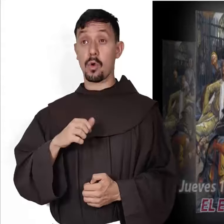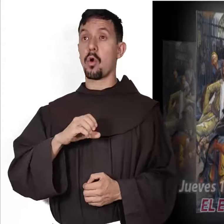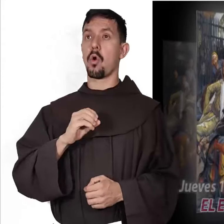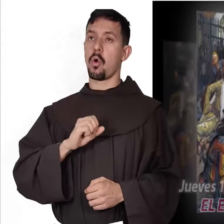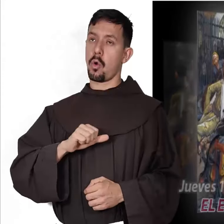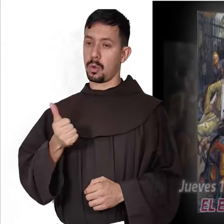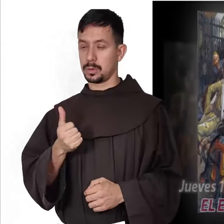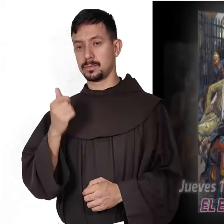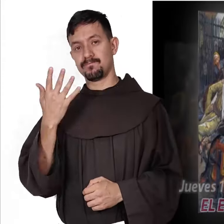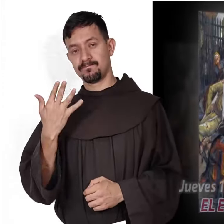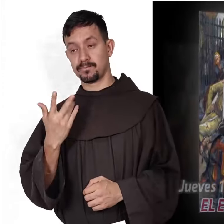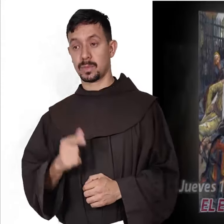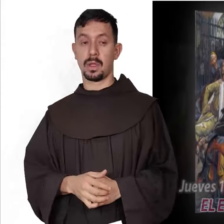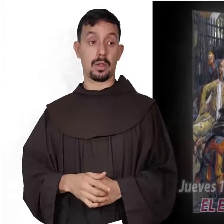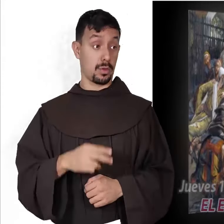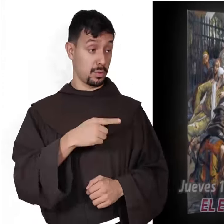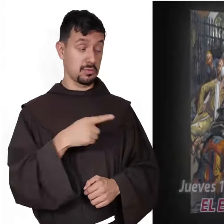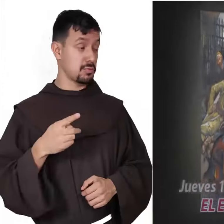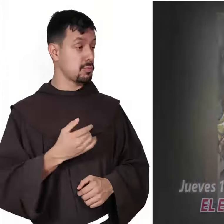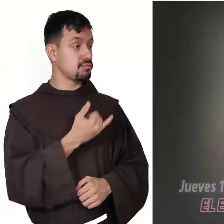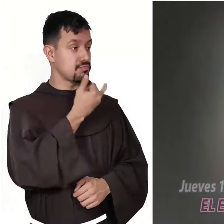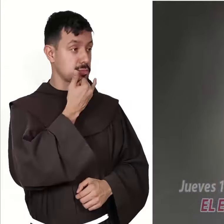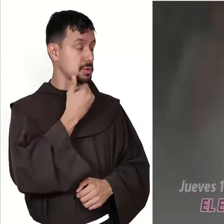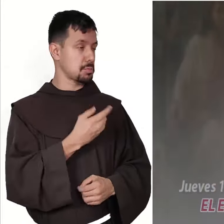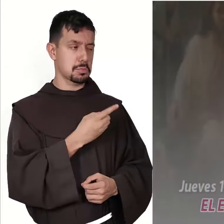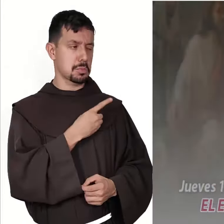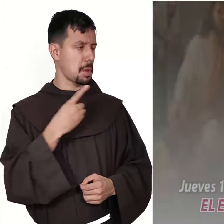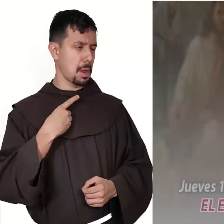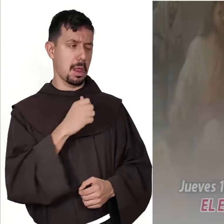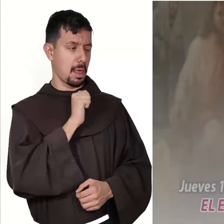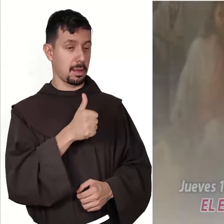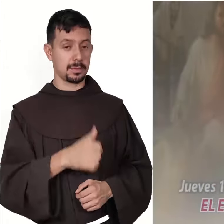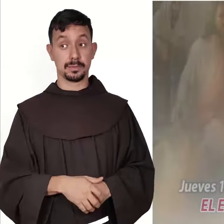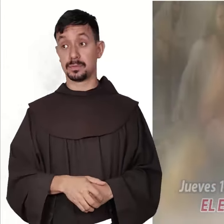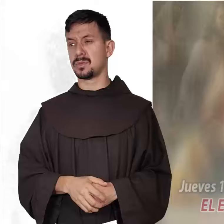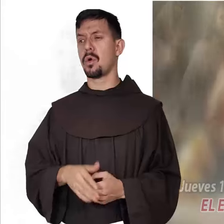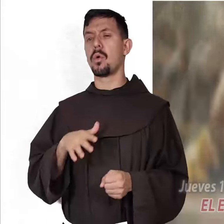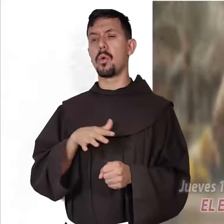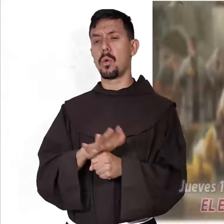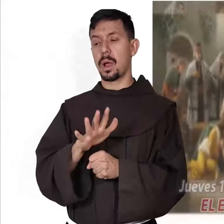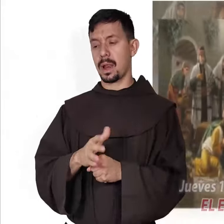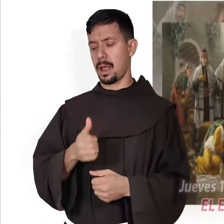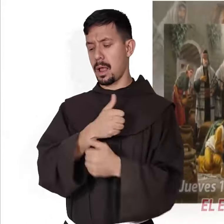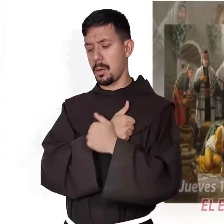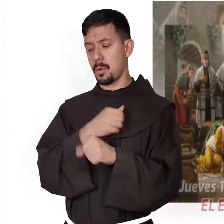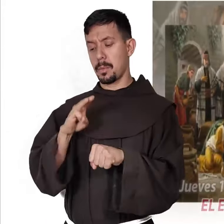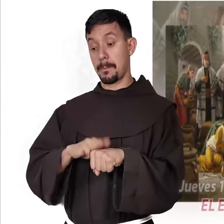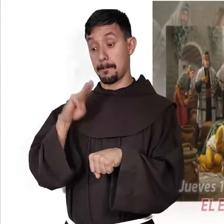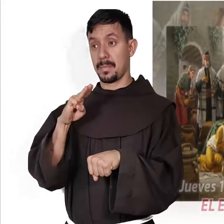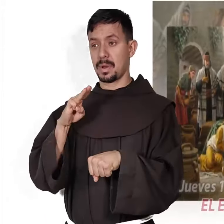50. Como no tenían con qué pagarle, les perdonó la deuda a los dos. ¿Cuál de ellos lo amará